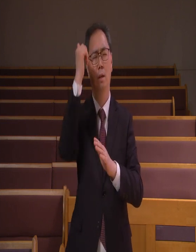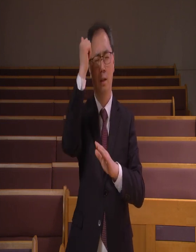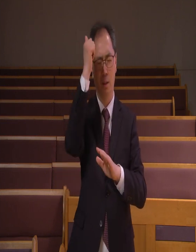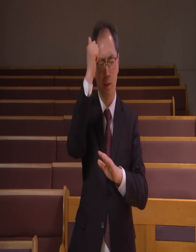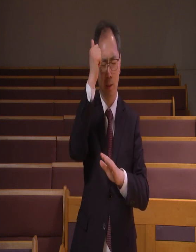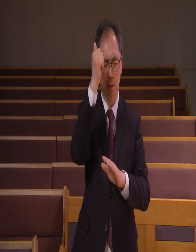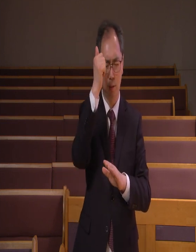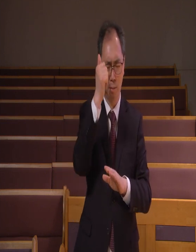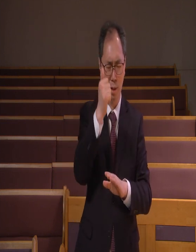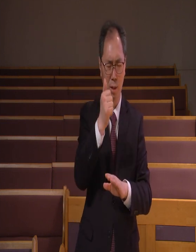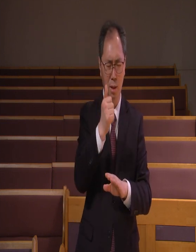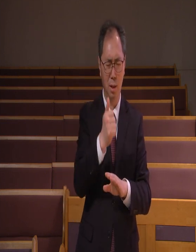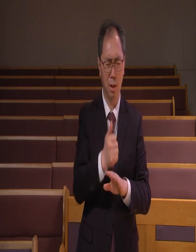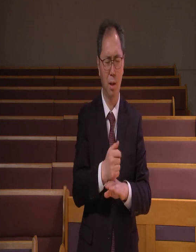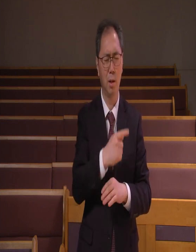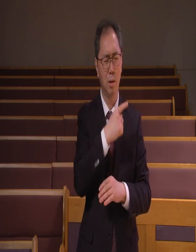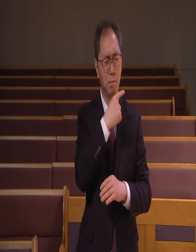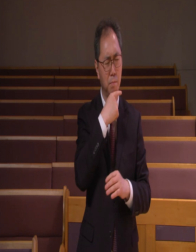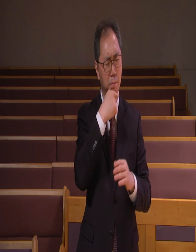마지막 피 한 방울,